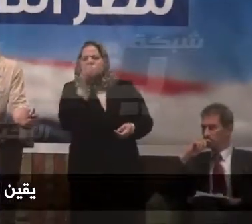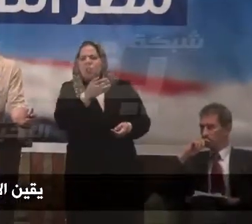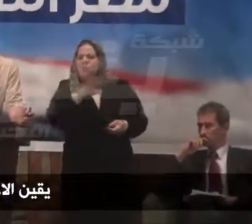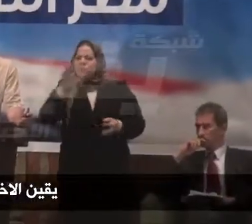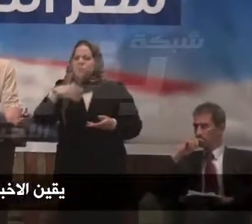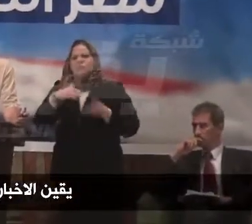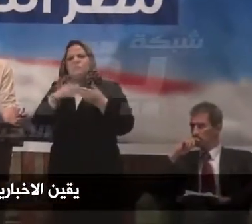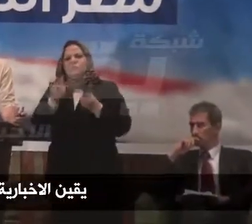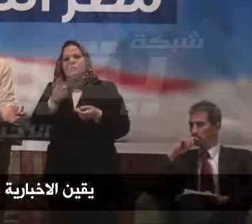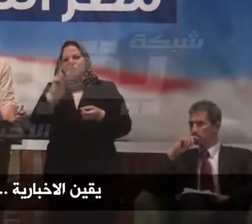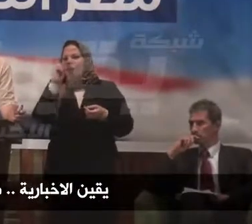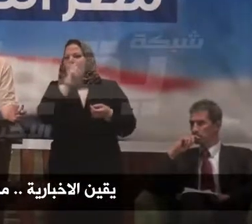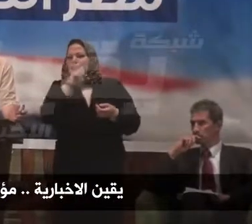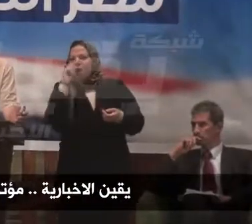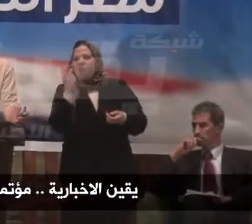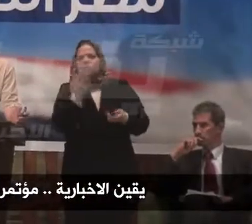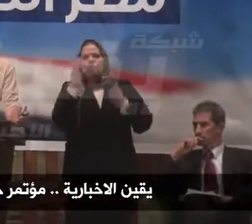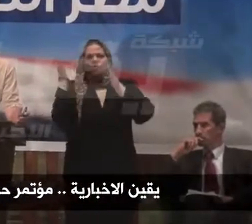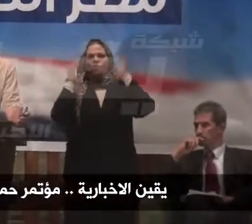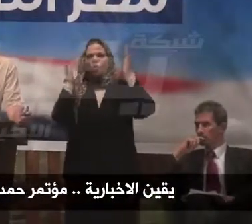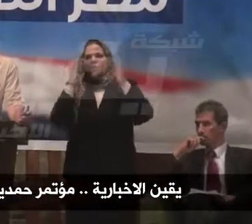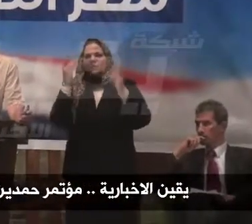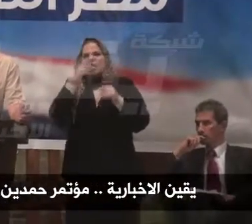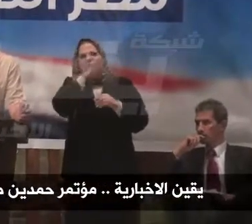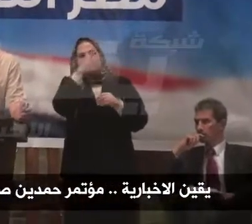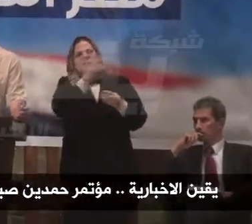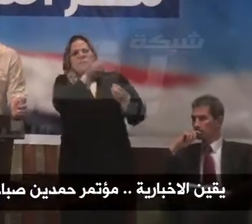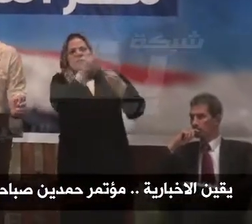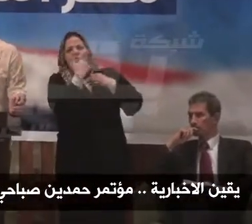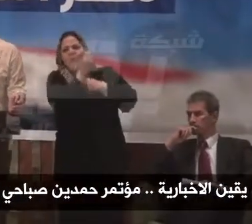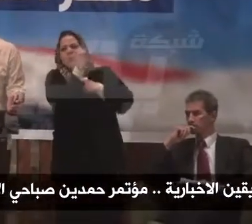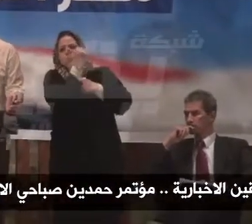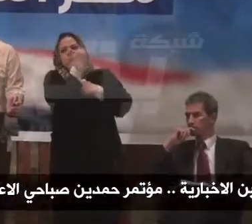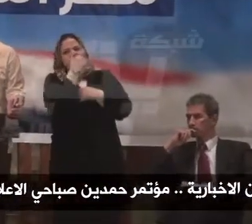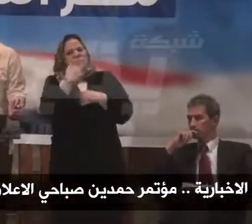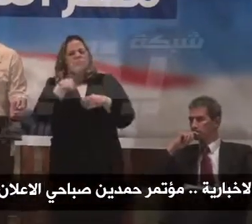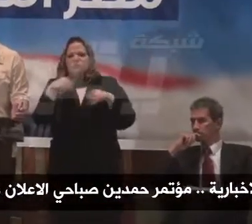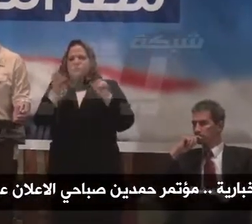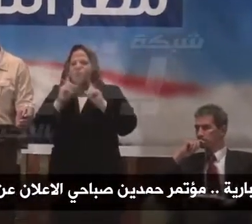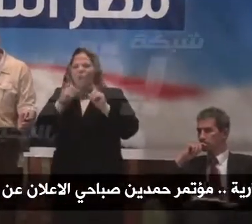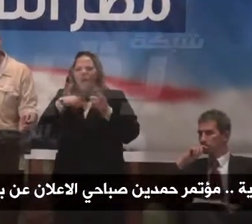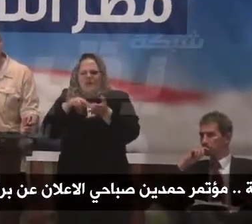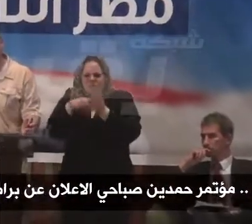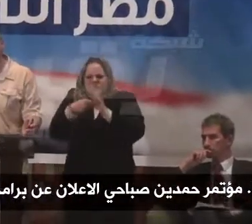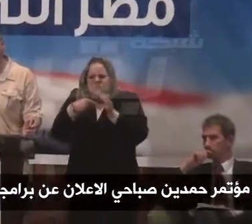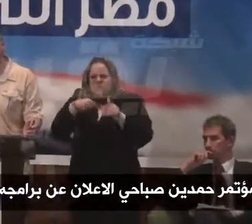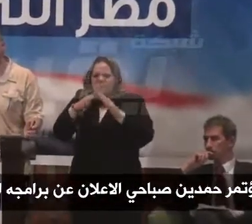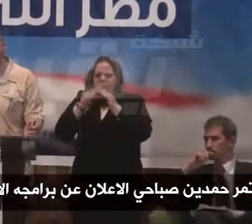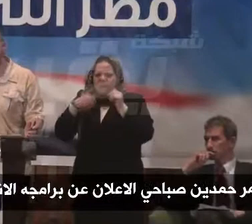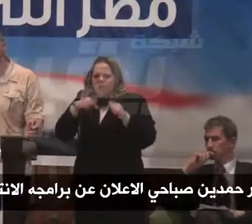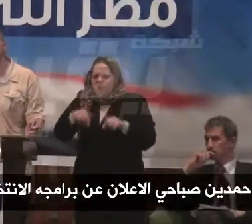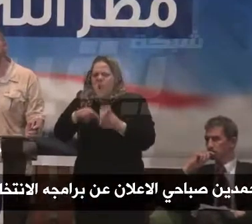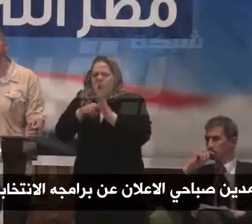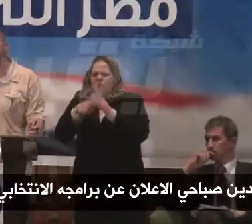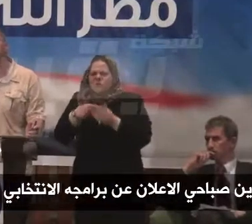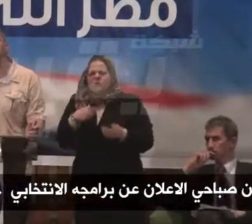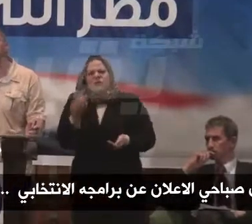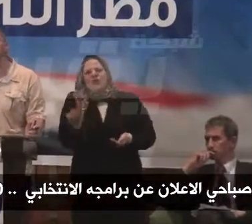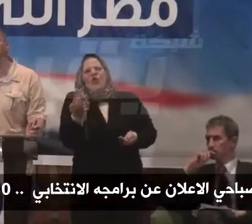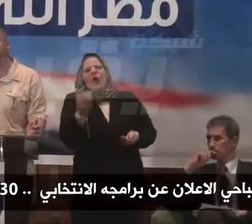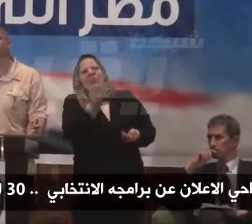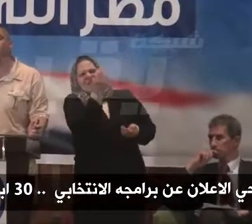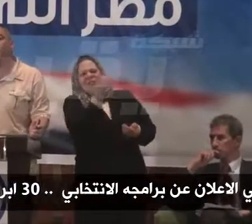والسعوديه والكويت وغيرها، هذا الذي وضعونا فيه منذ زمن بعيد. نحن نعيش على